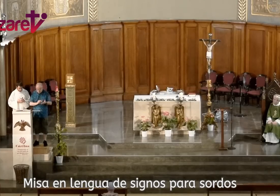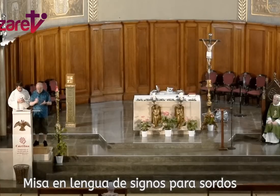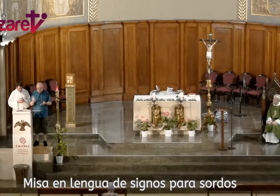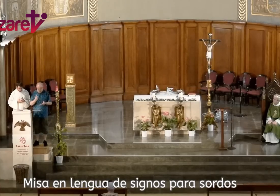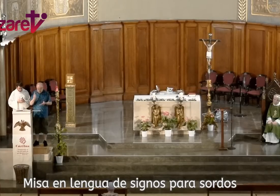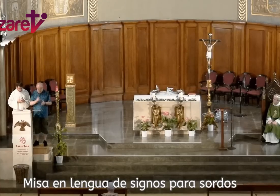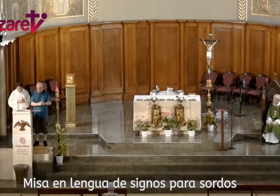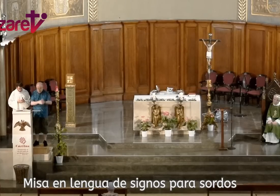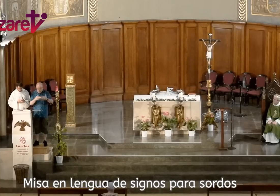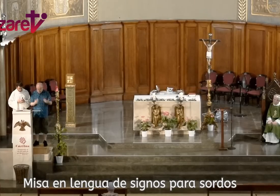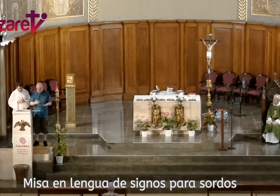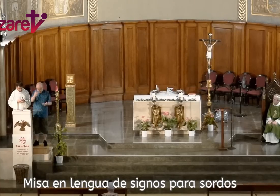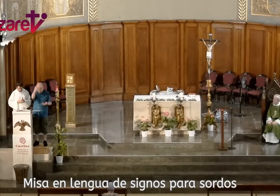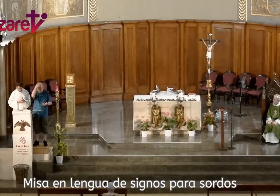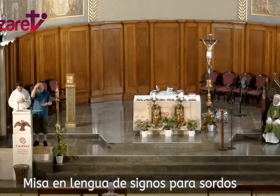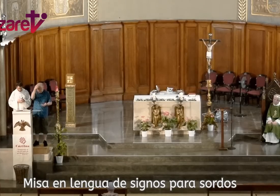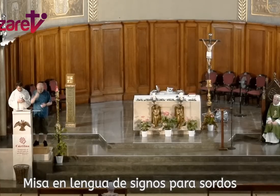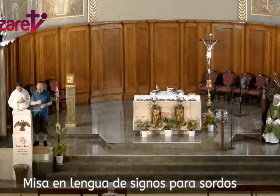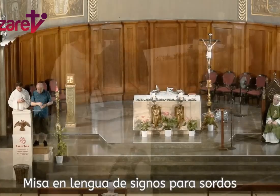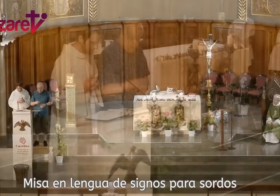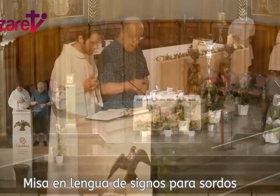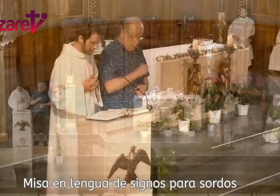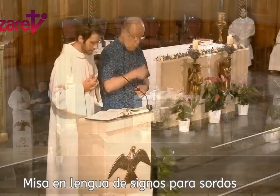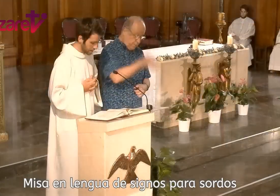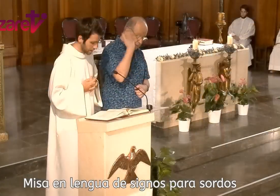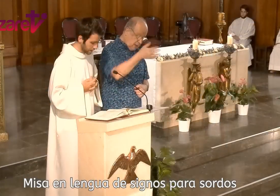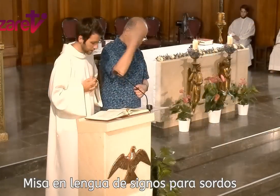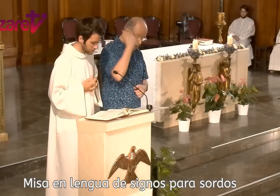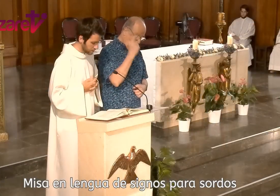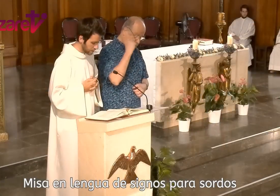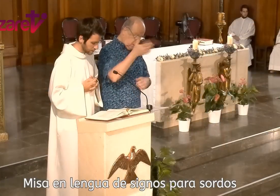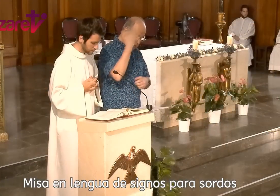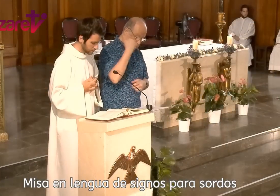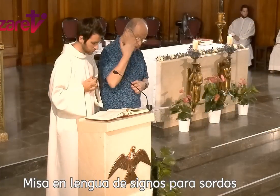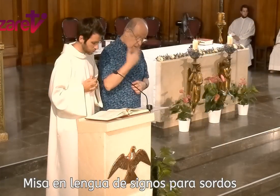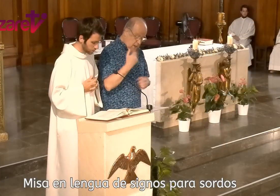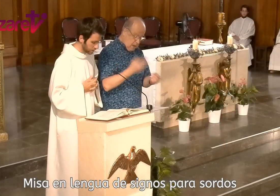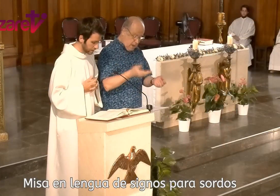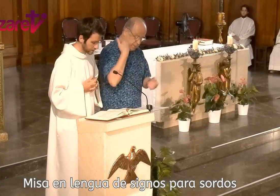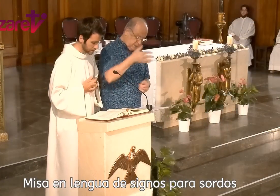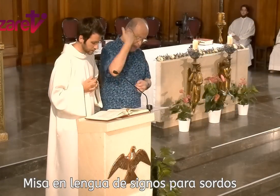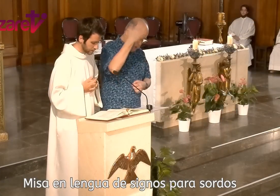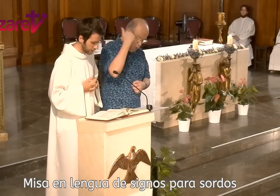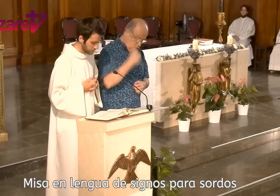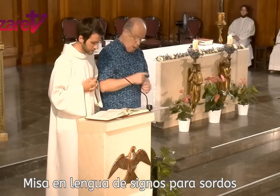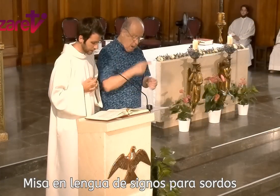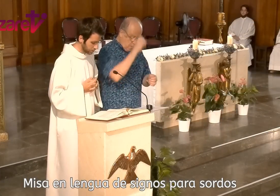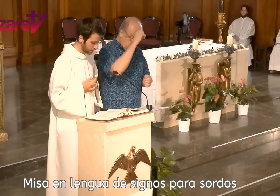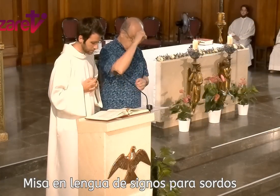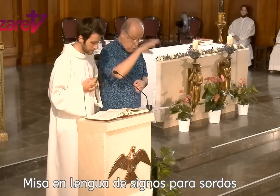Lectura del primer libro de los Reyes. En aquellos días, cuando Elías llegó hasta el Horeb,